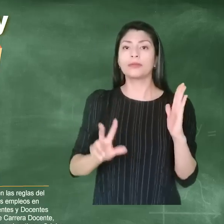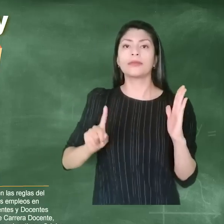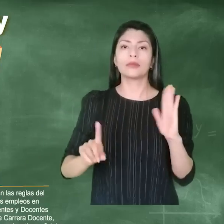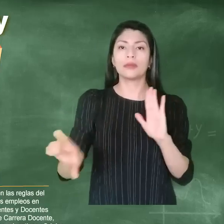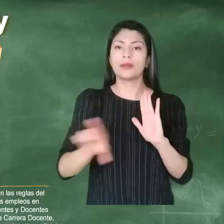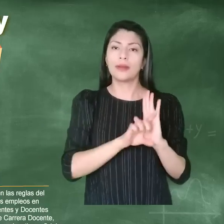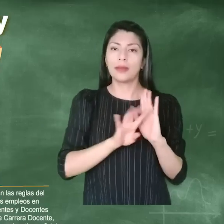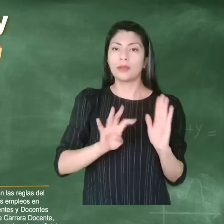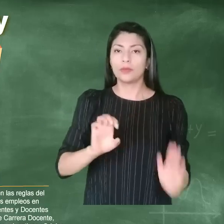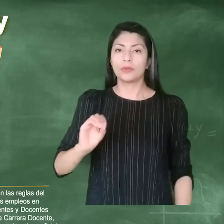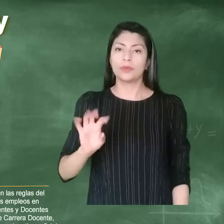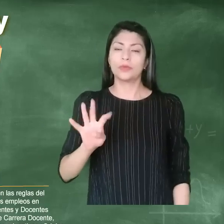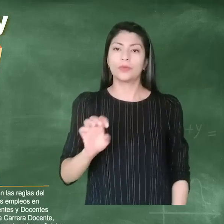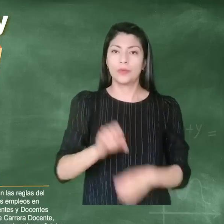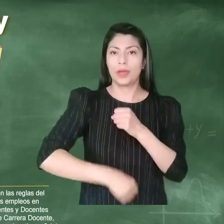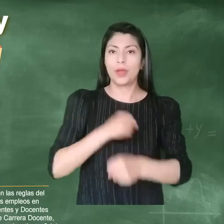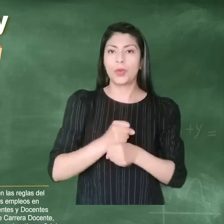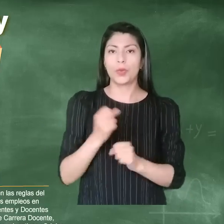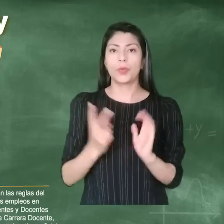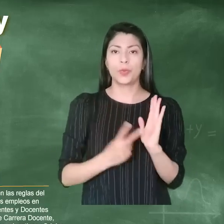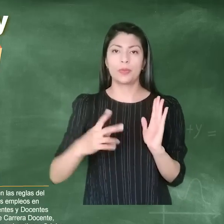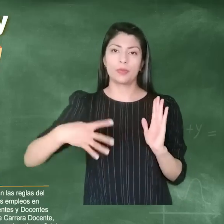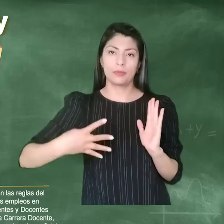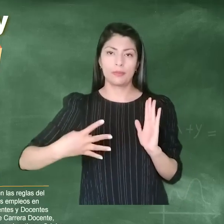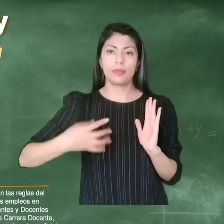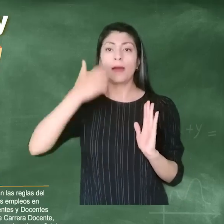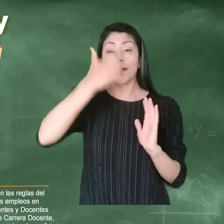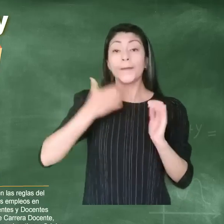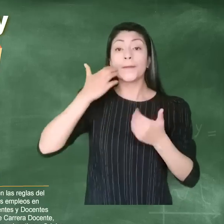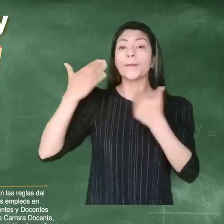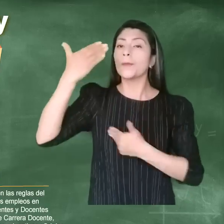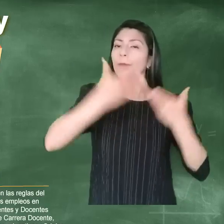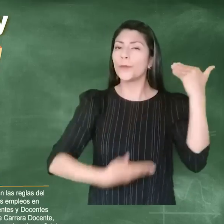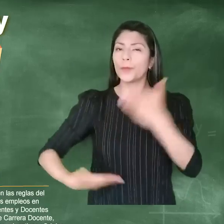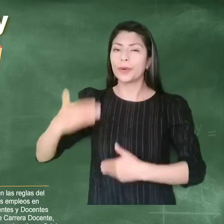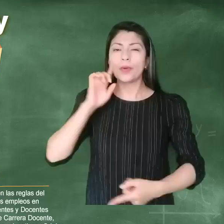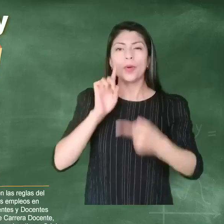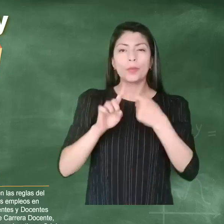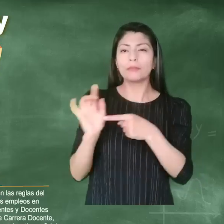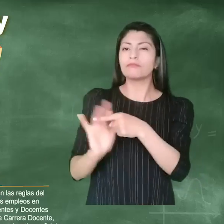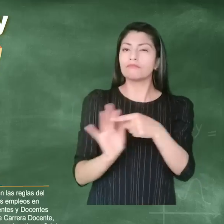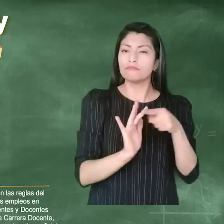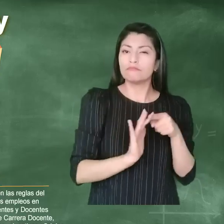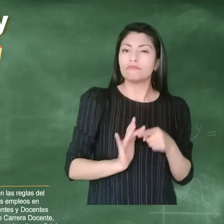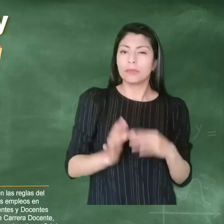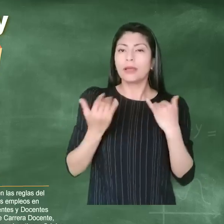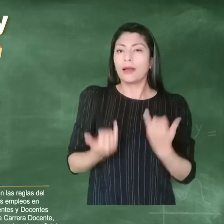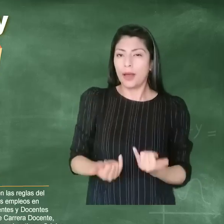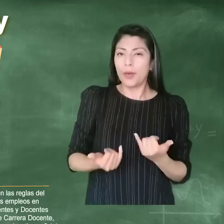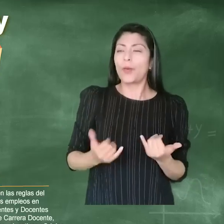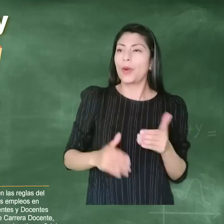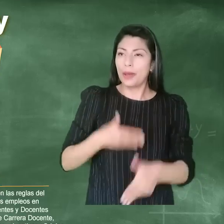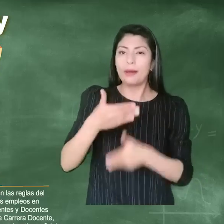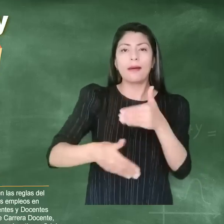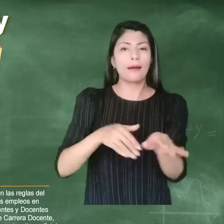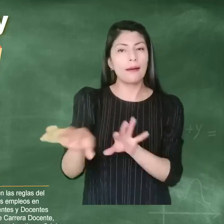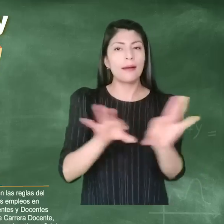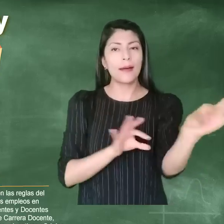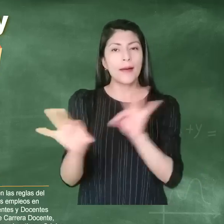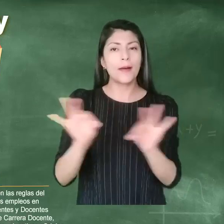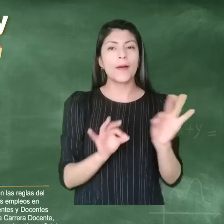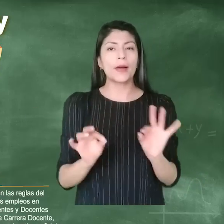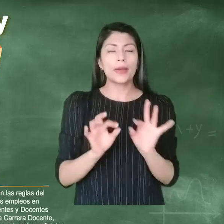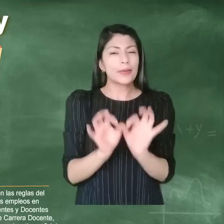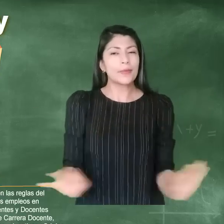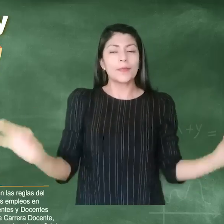del artículo 31 de la Ley 909 de 2004, las pruebas aplicadas o a utilizarse en esta clase